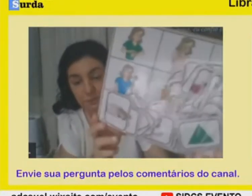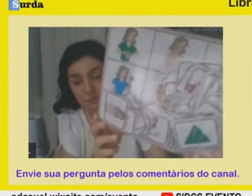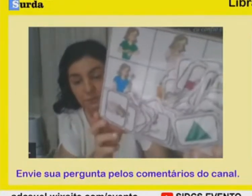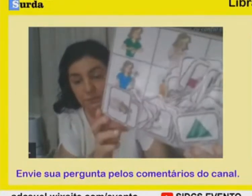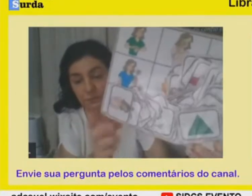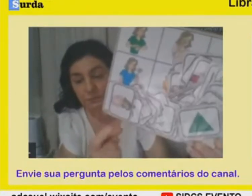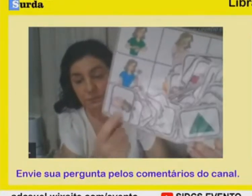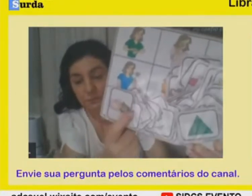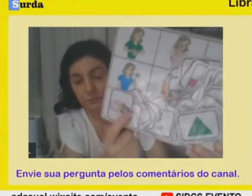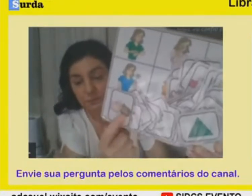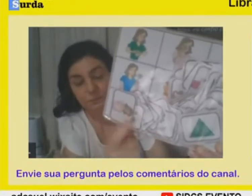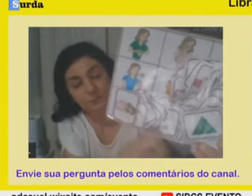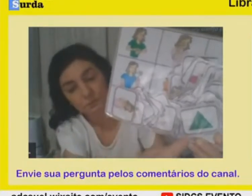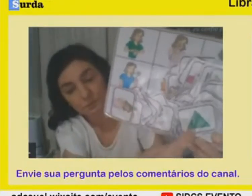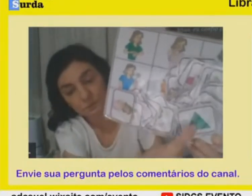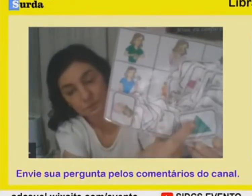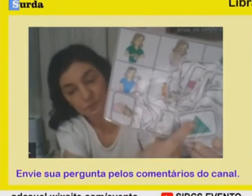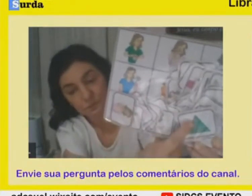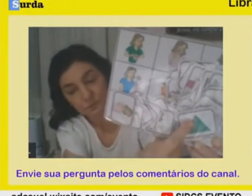Olha só.